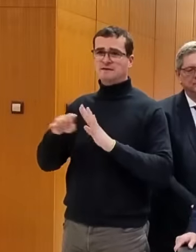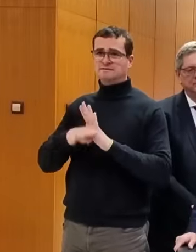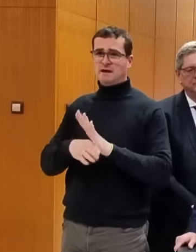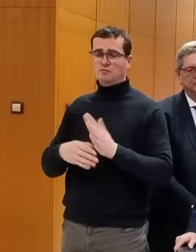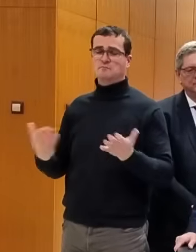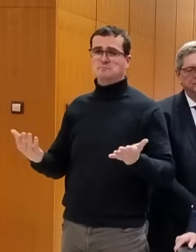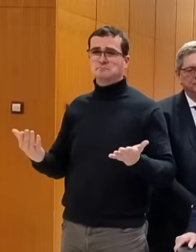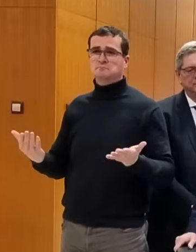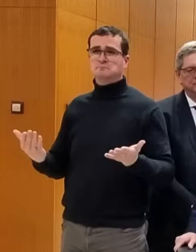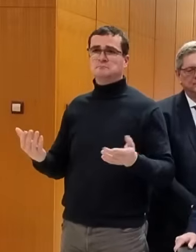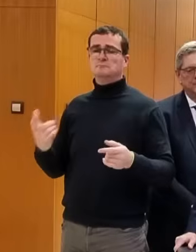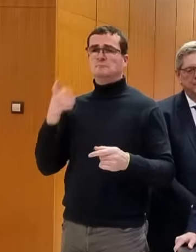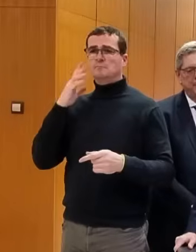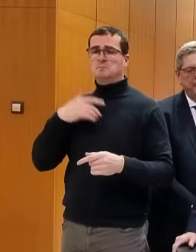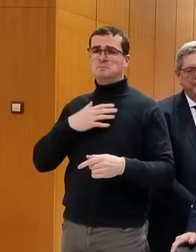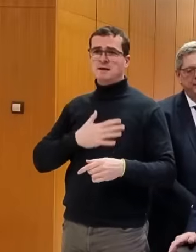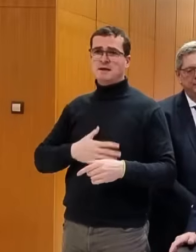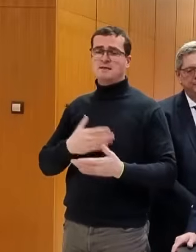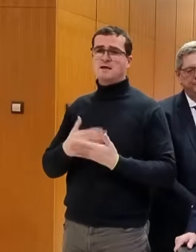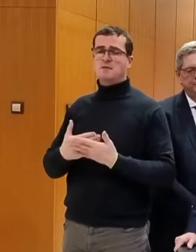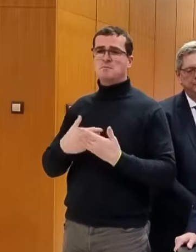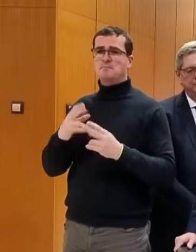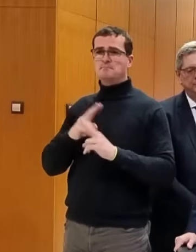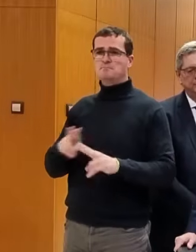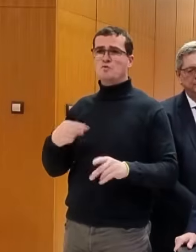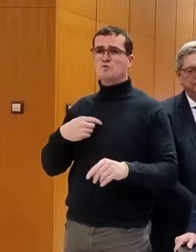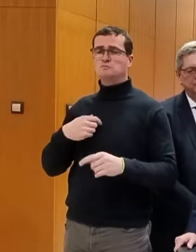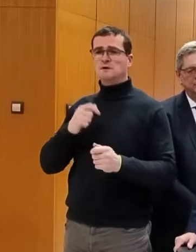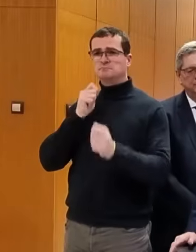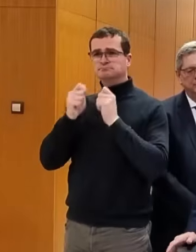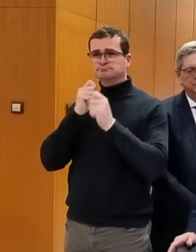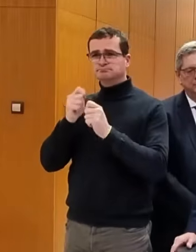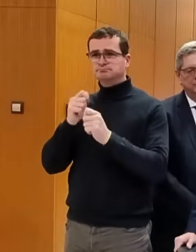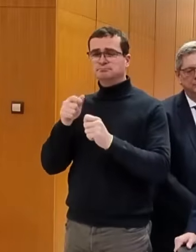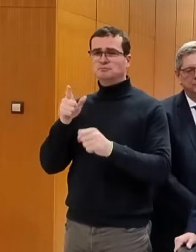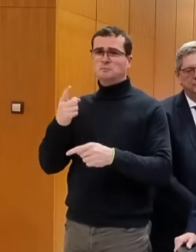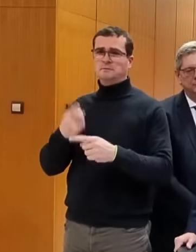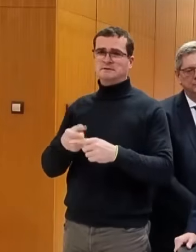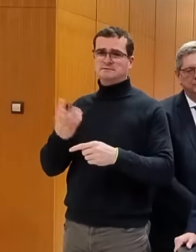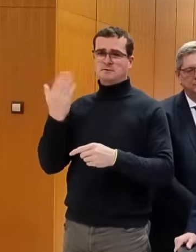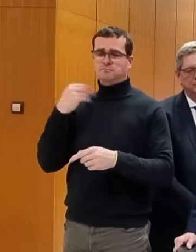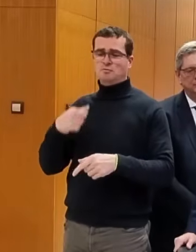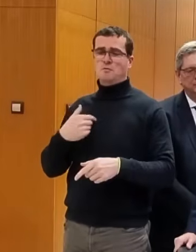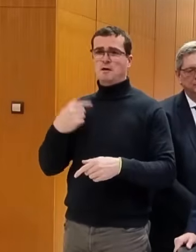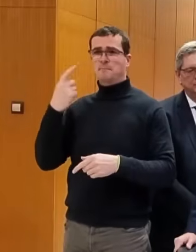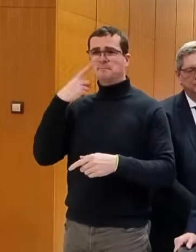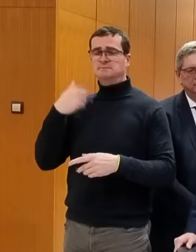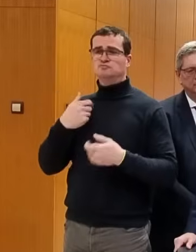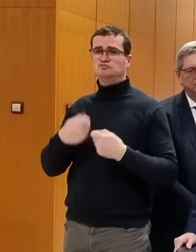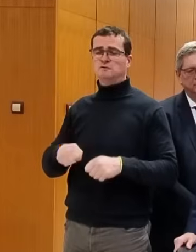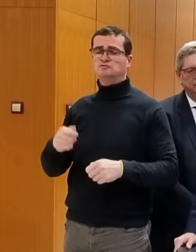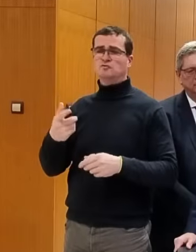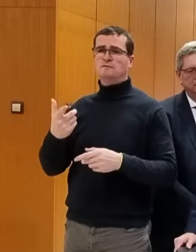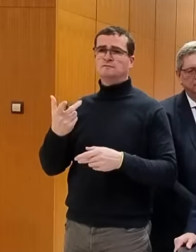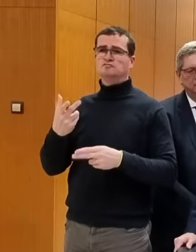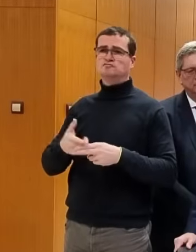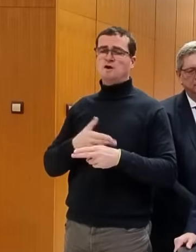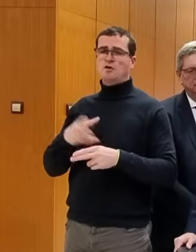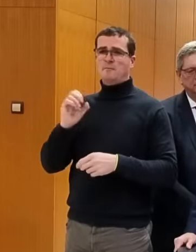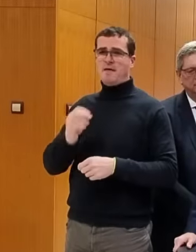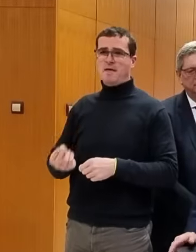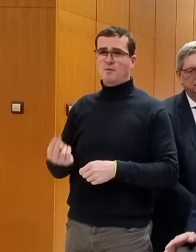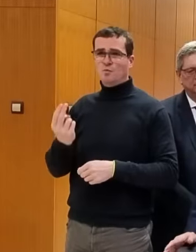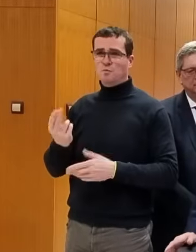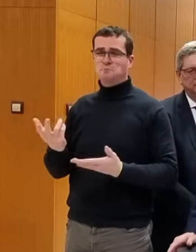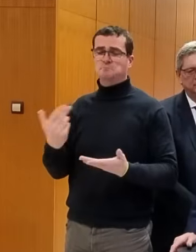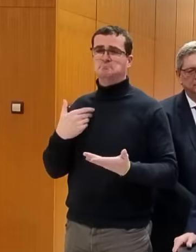takže budeme veľmi radi, ak ich môžeme si prekonzultovať, a to sa presne stalo. Myslím si, že sme členským štátom Európskej